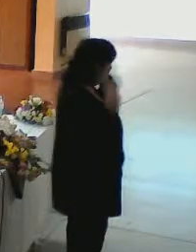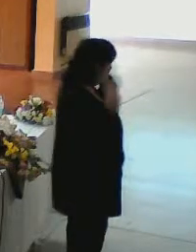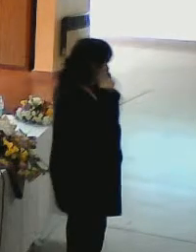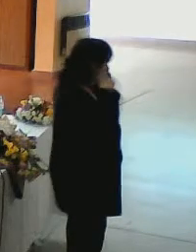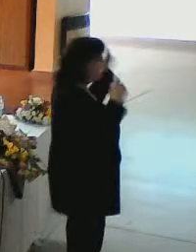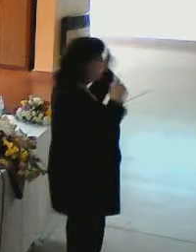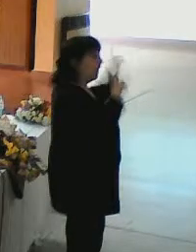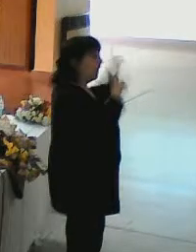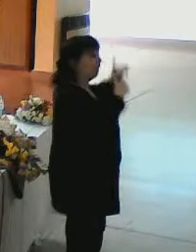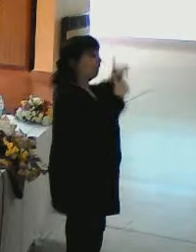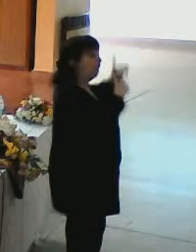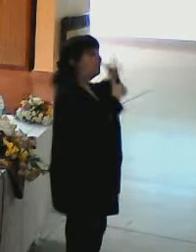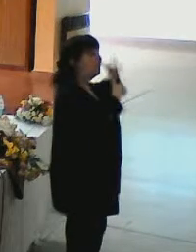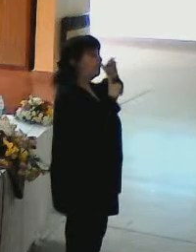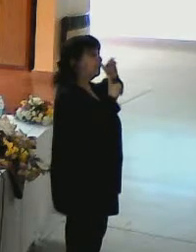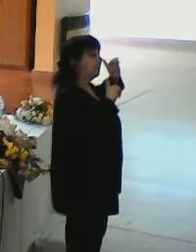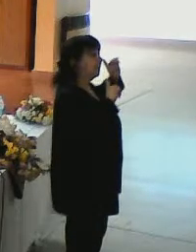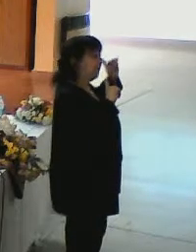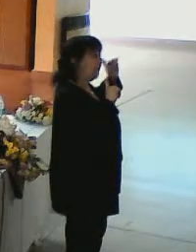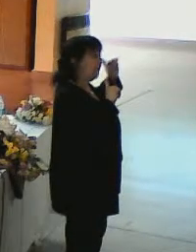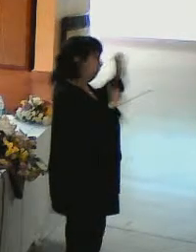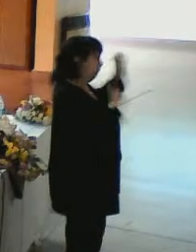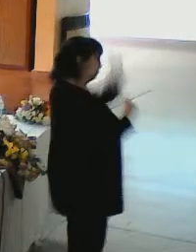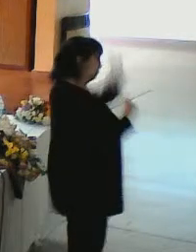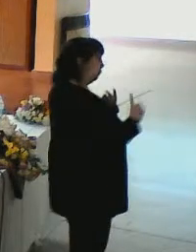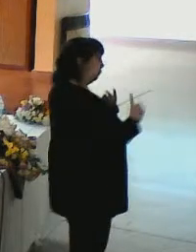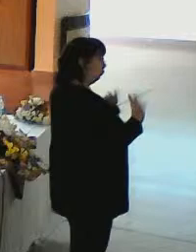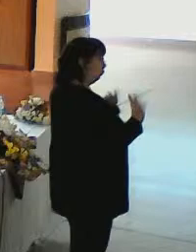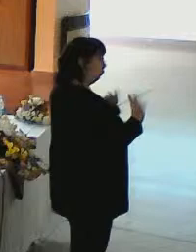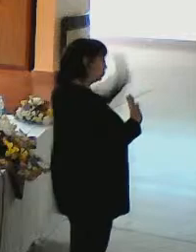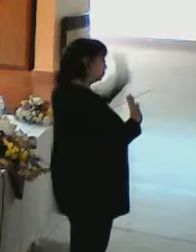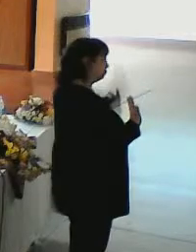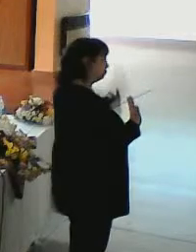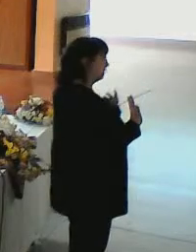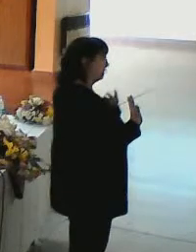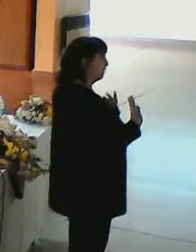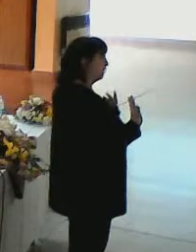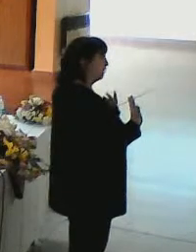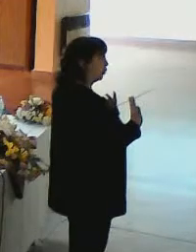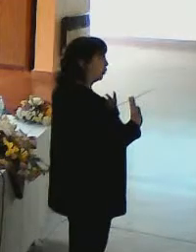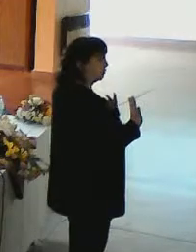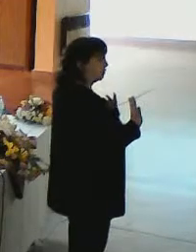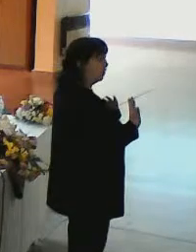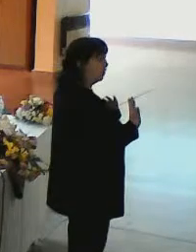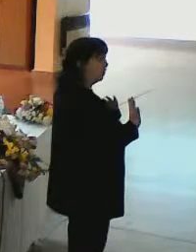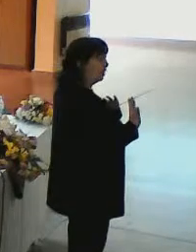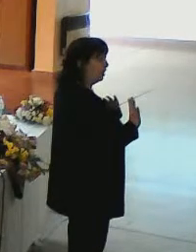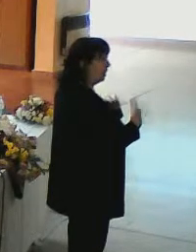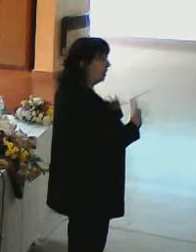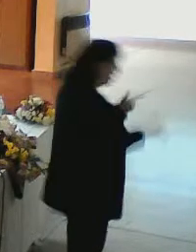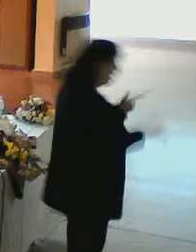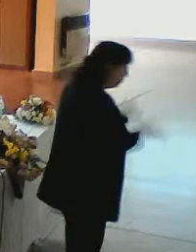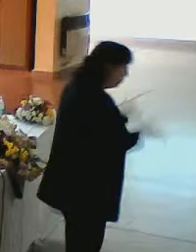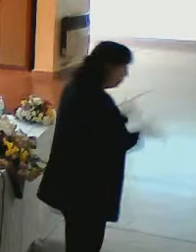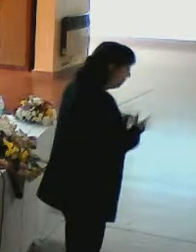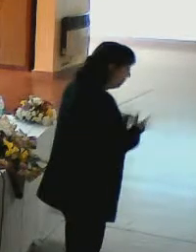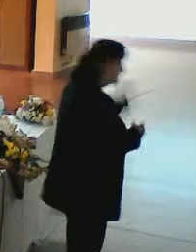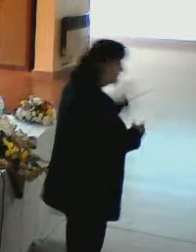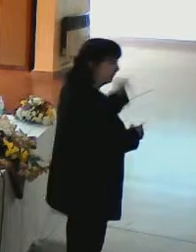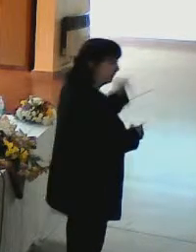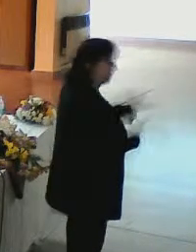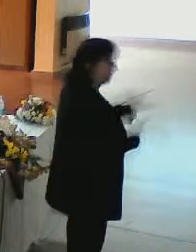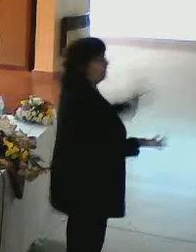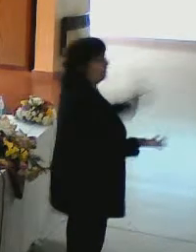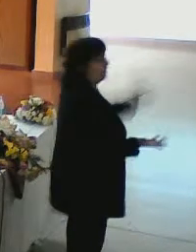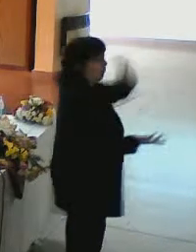A veces la hipoacusia puede ser la causa directamente del trastorno del neurodesarrollo, sobre todo en el área de lenguaje de este chico, o bien